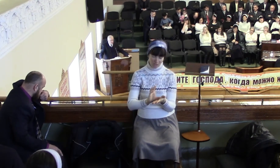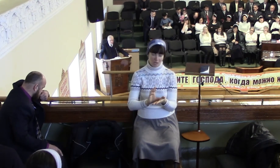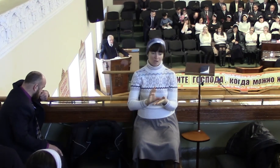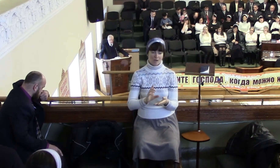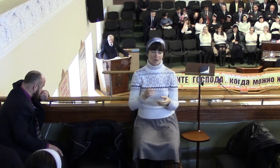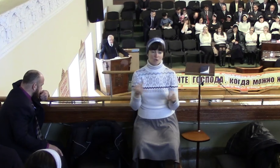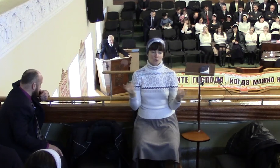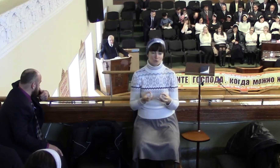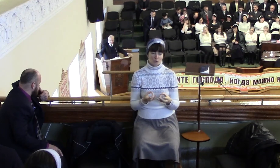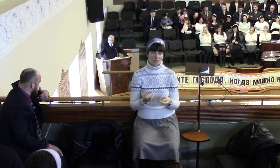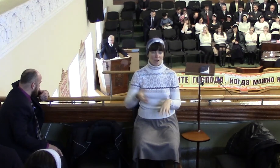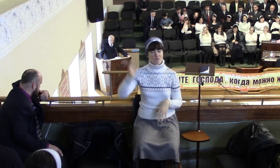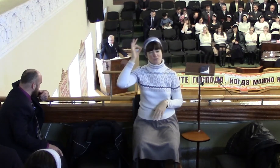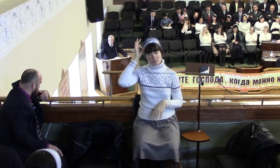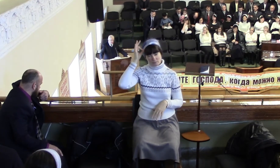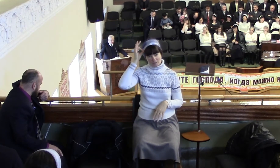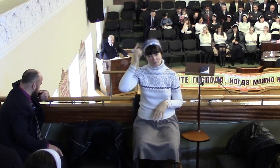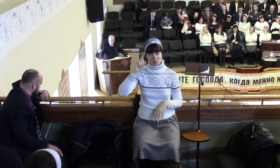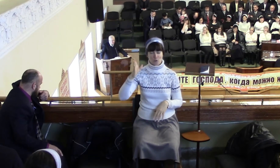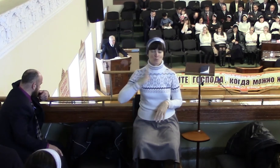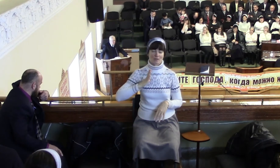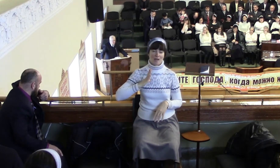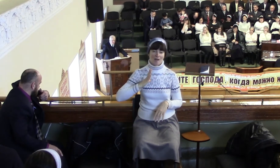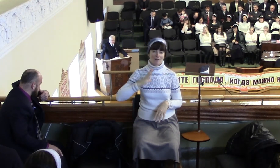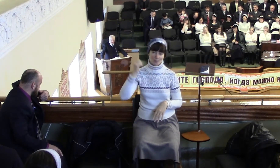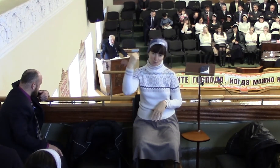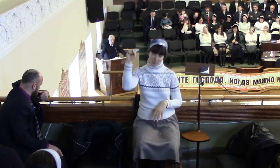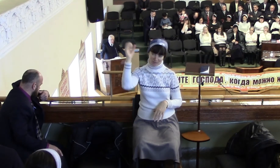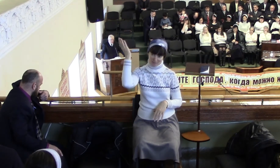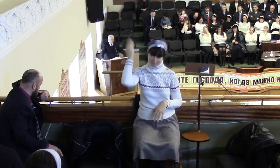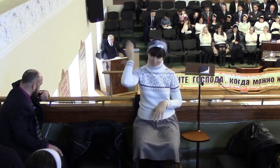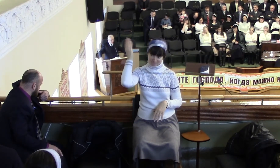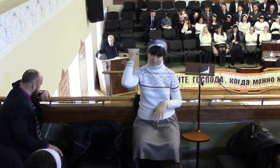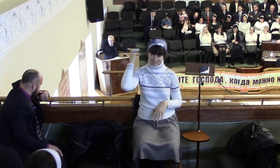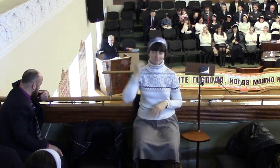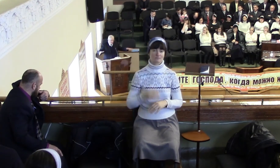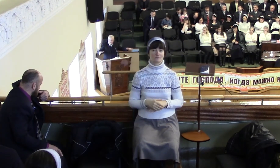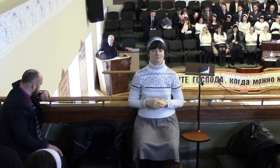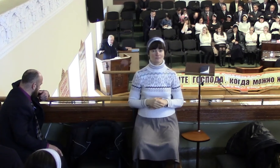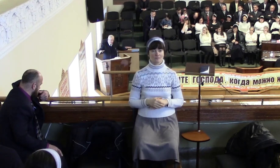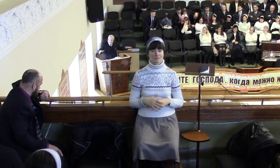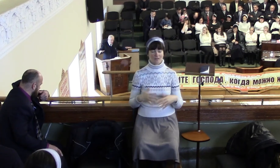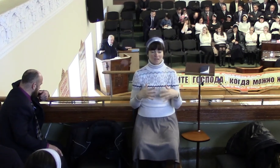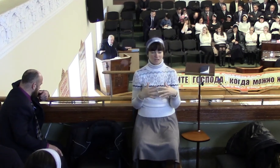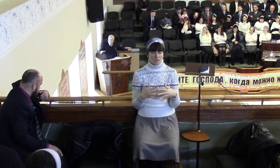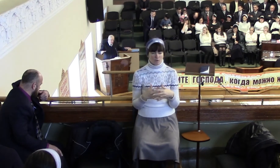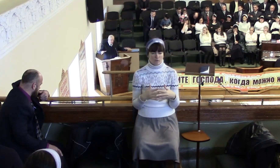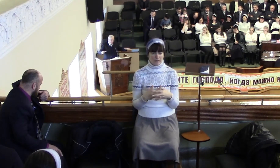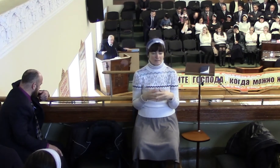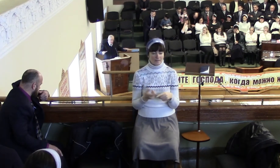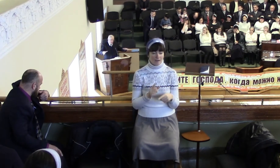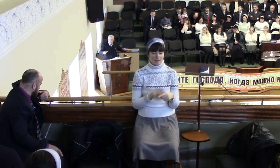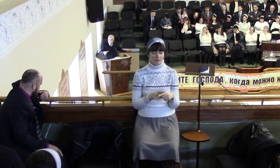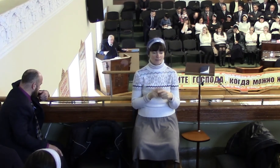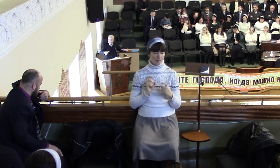вспоминать, что это была победа. Самое сильное сражение Знаете, война – это где-то сражение,